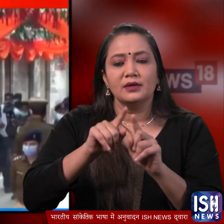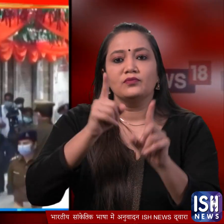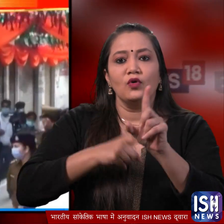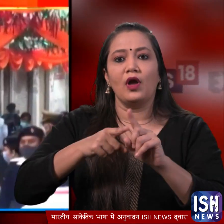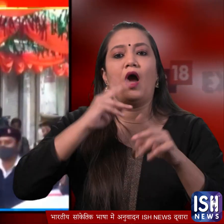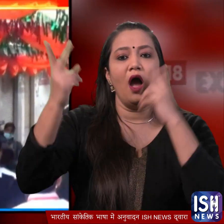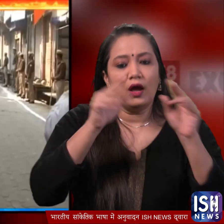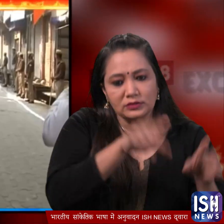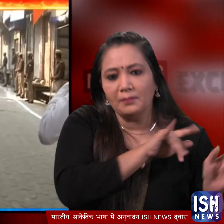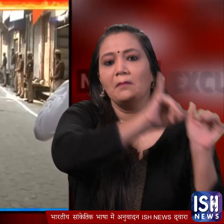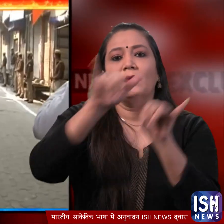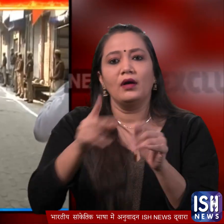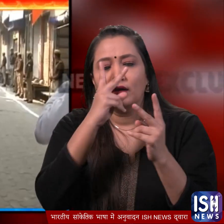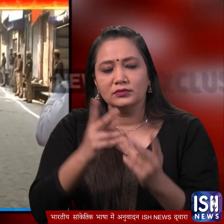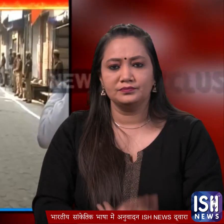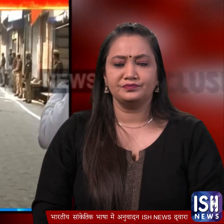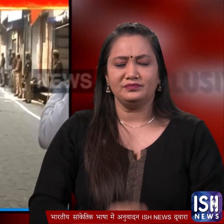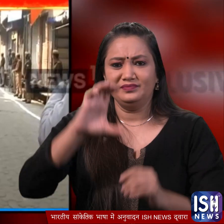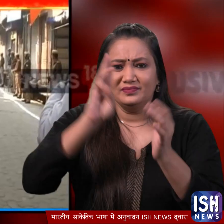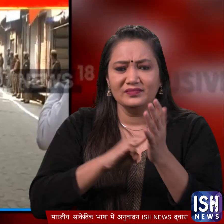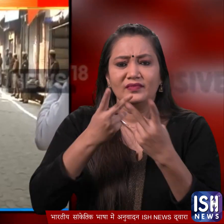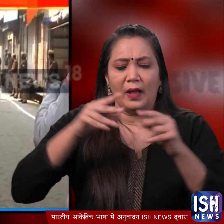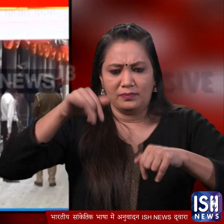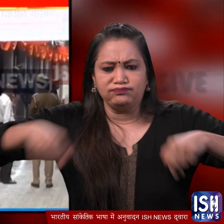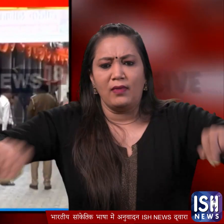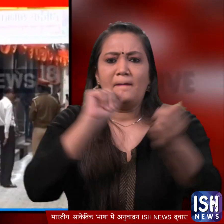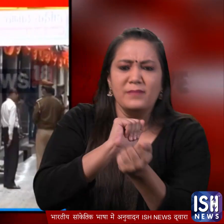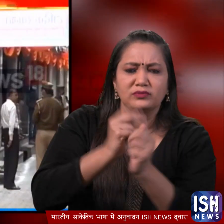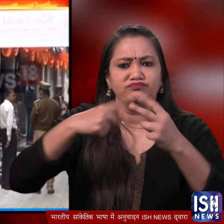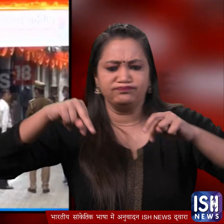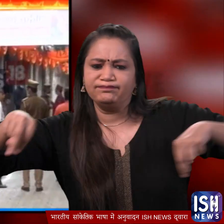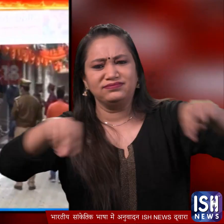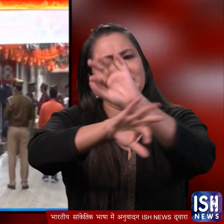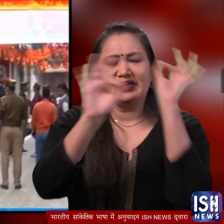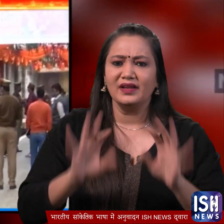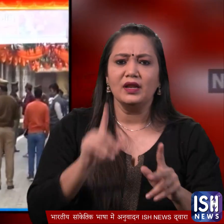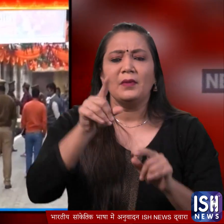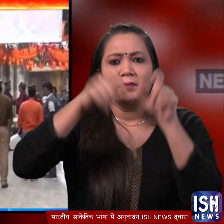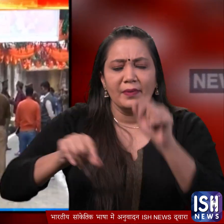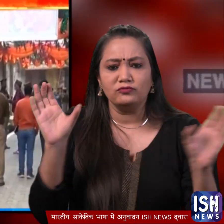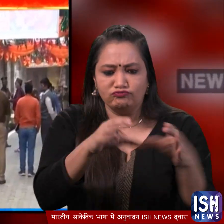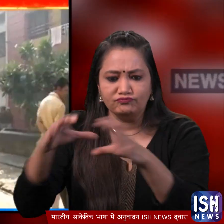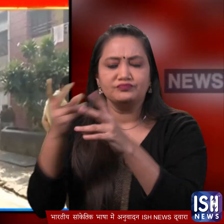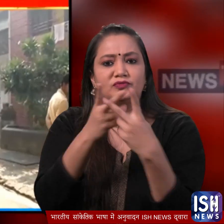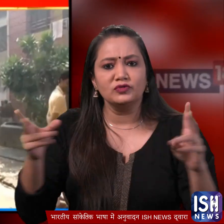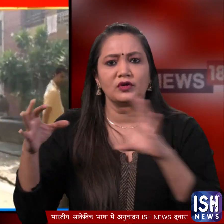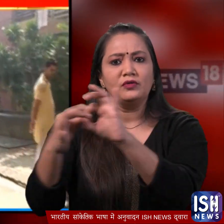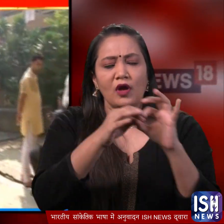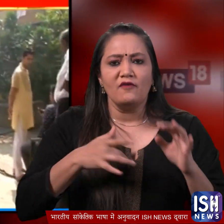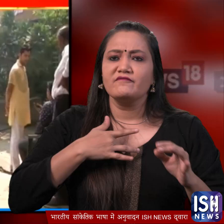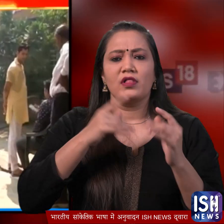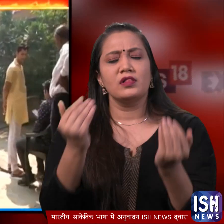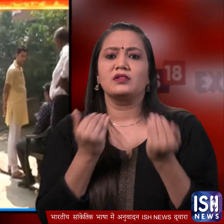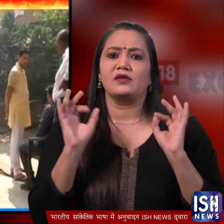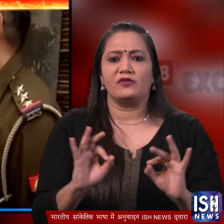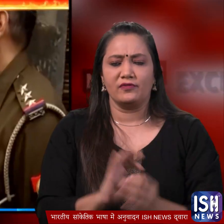के दौरे के वक्त भी मिली। हालांकि मुख्यमंत्री के दौरे की वजह से जगह जगह पुलिस के जवानों को तैनात किया गया, लेकिन सभी समुदाय के लोगों ने सुरक्षित माहौल